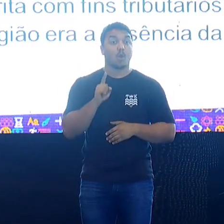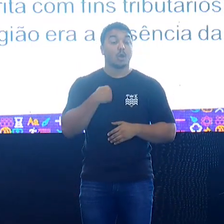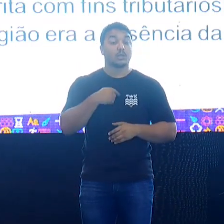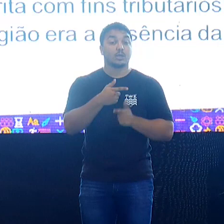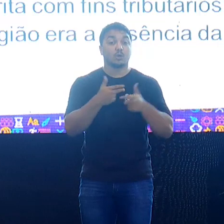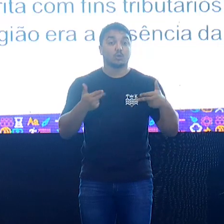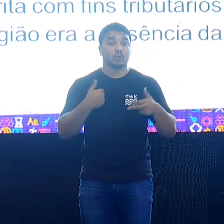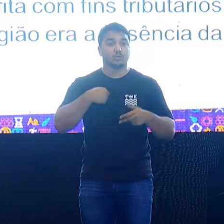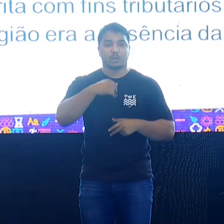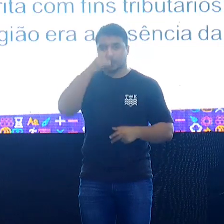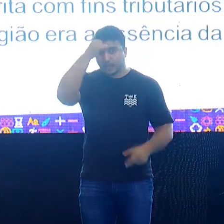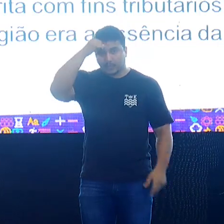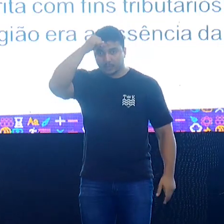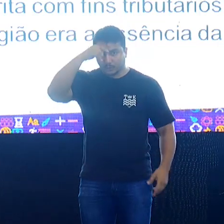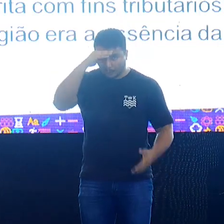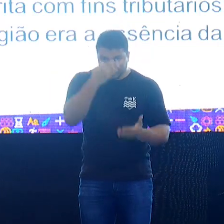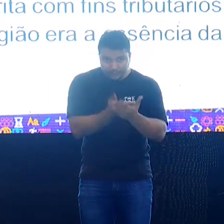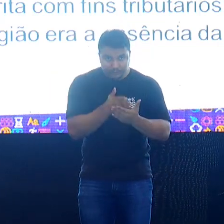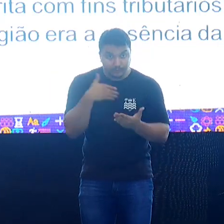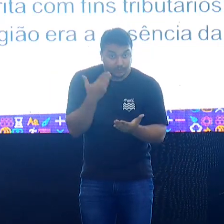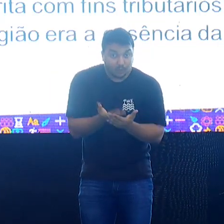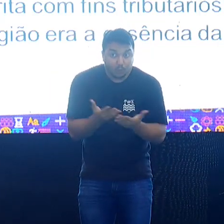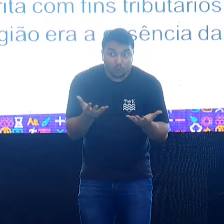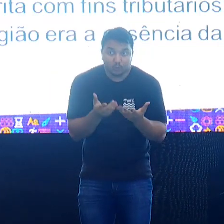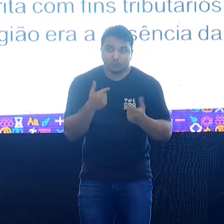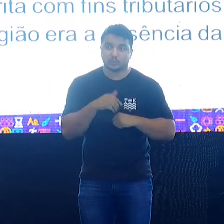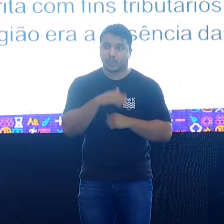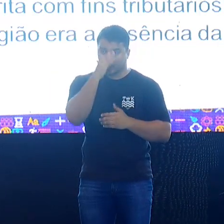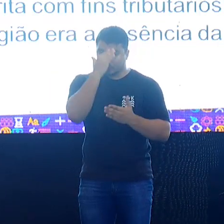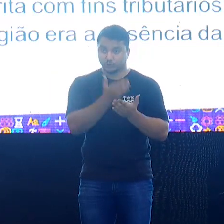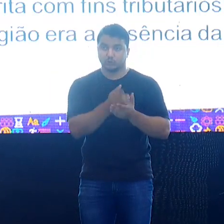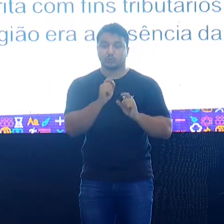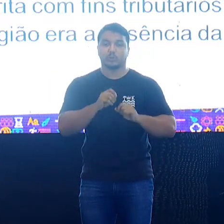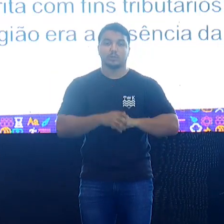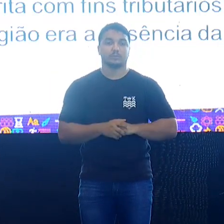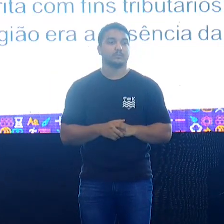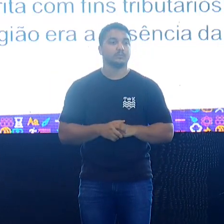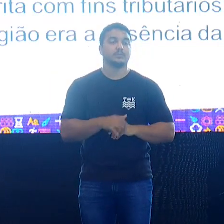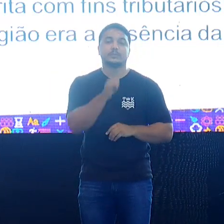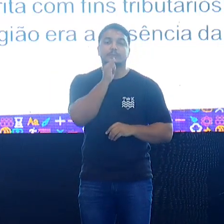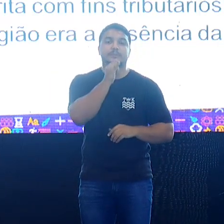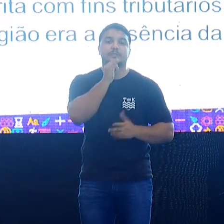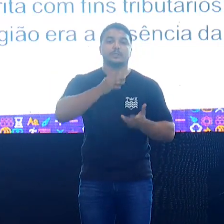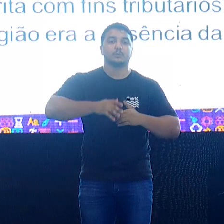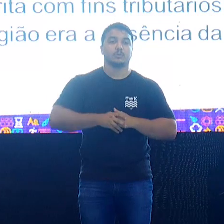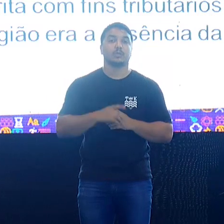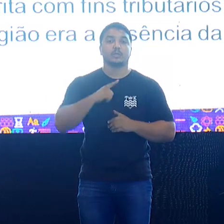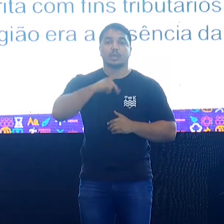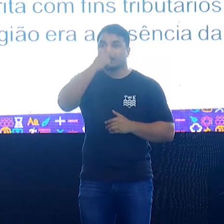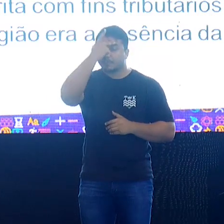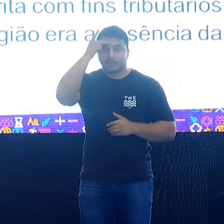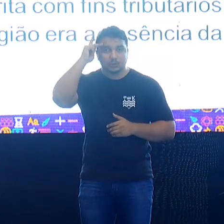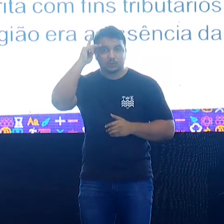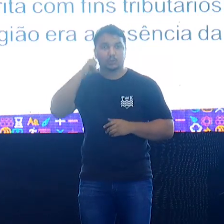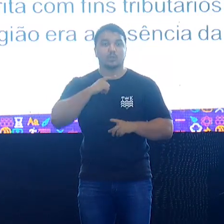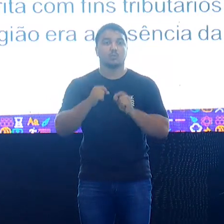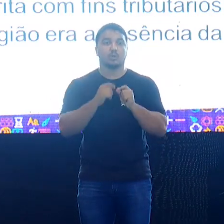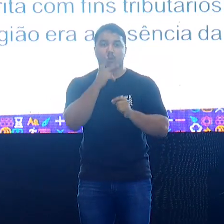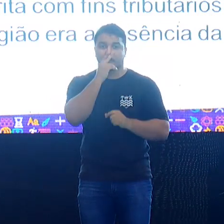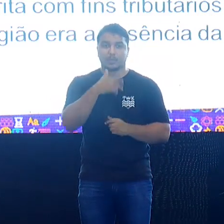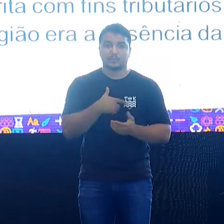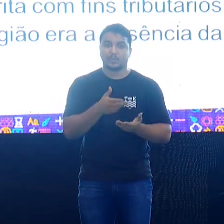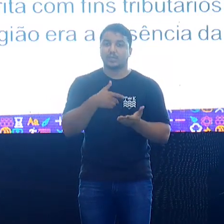quantas coisas bobas a gente acredita até os dias de hoje, não é verdade? Por exemplo, tem gente que